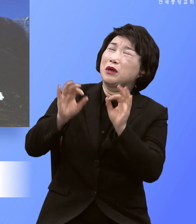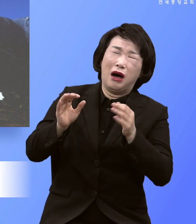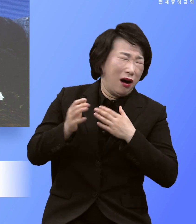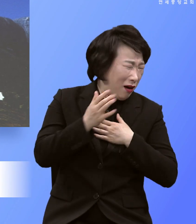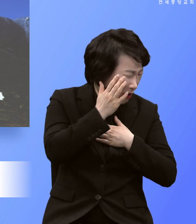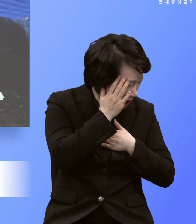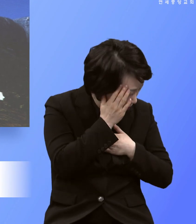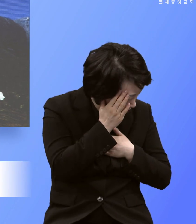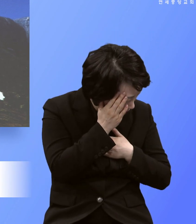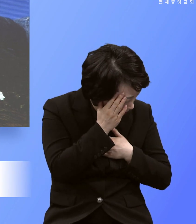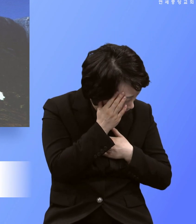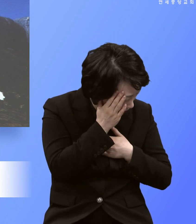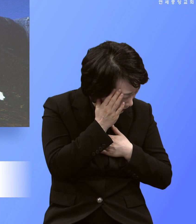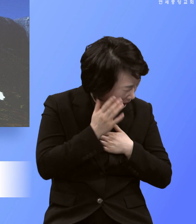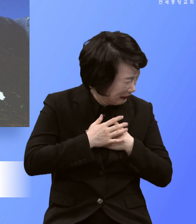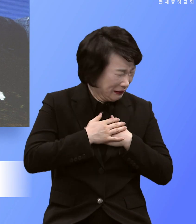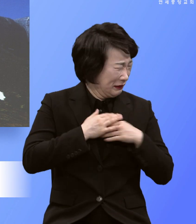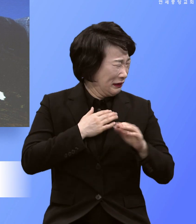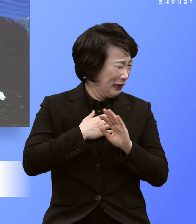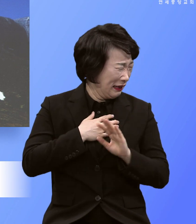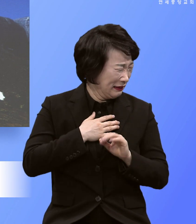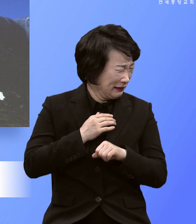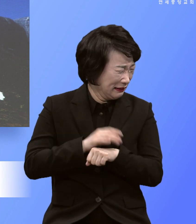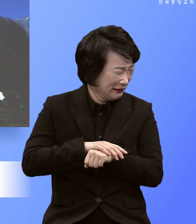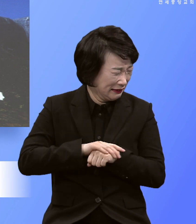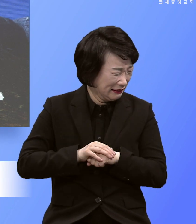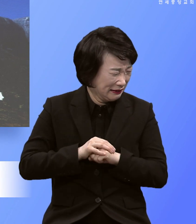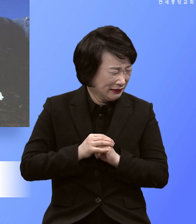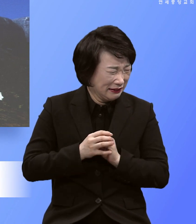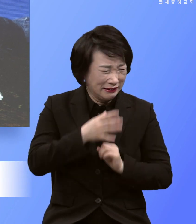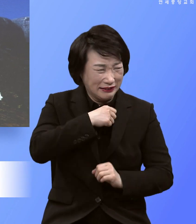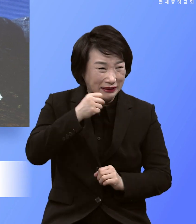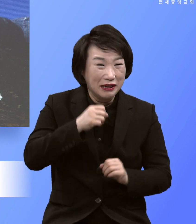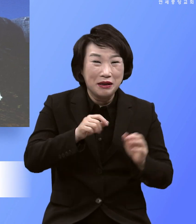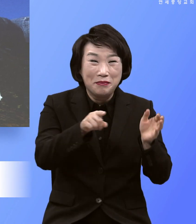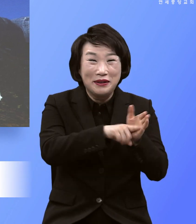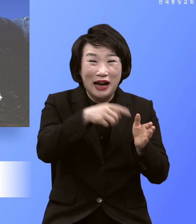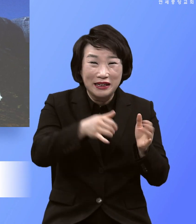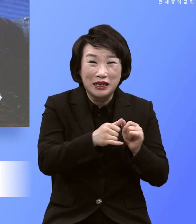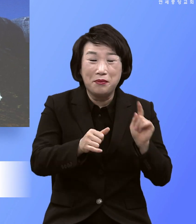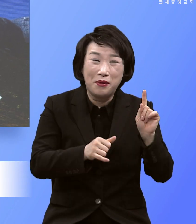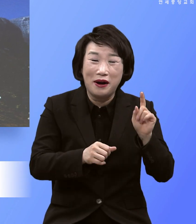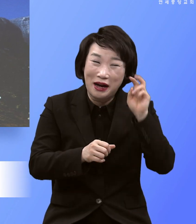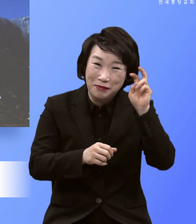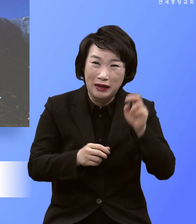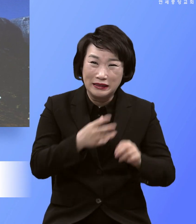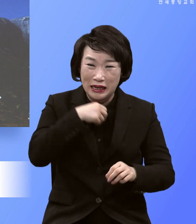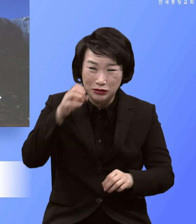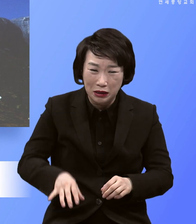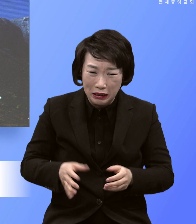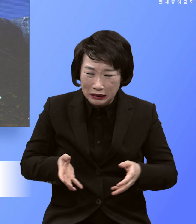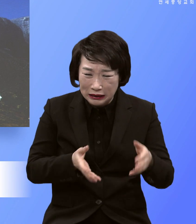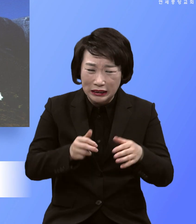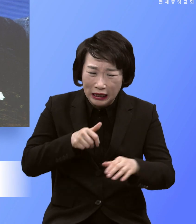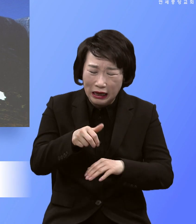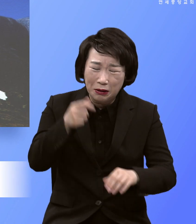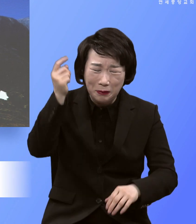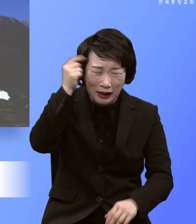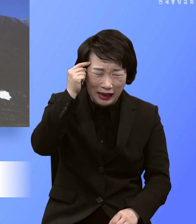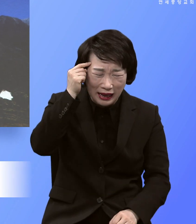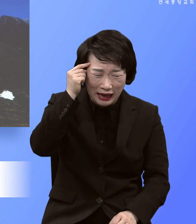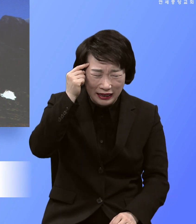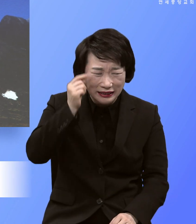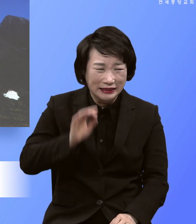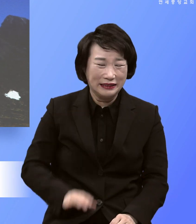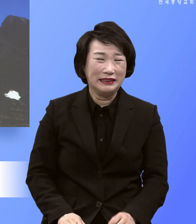아 정말로 세상 사람 같으면 죄송네 진짜 내가 어쩌다 이런 길을 왔나 모르겠네